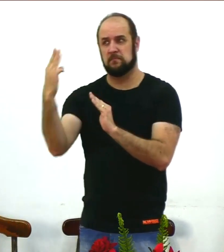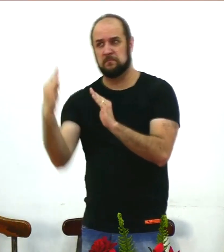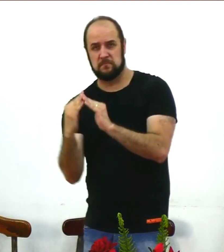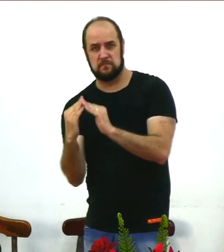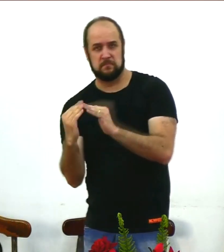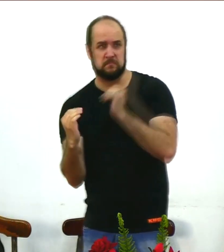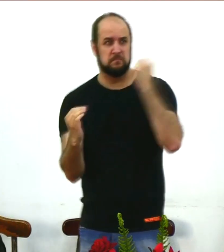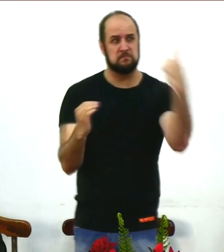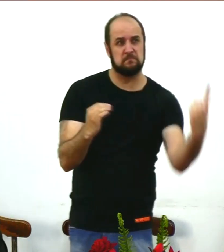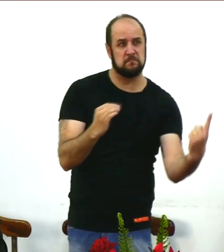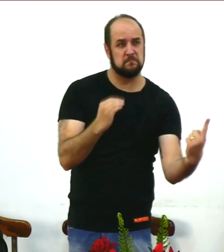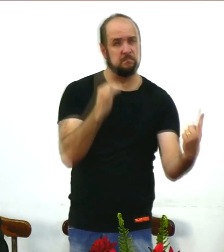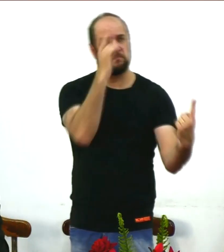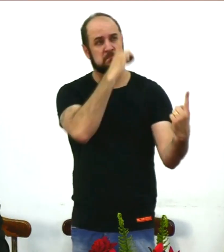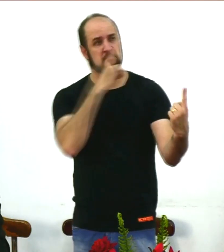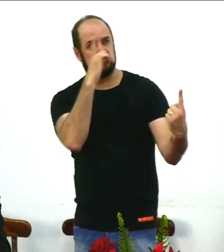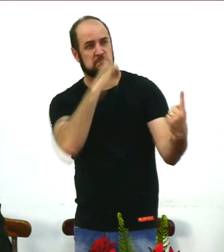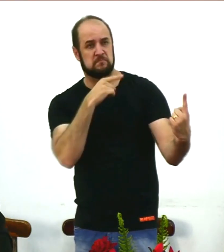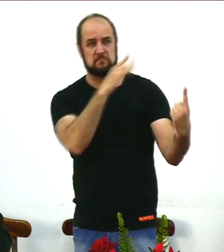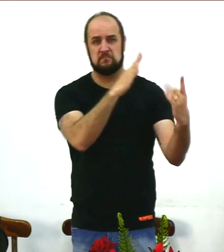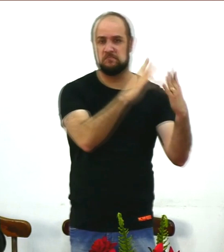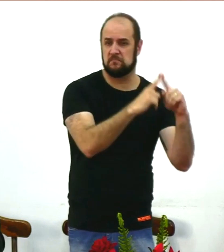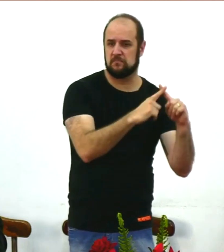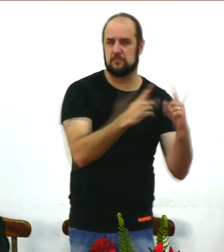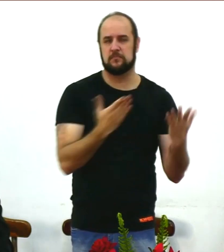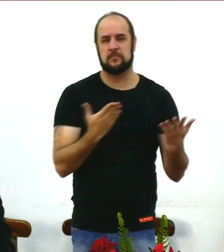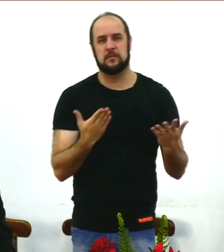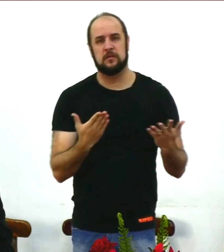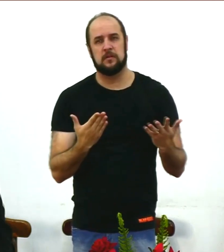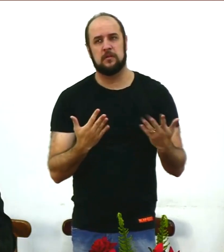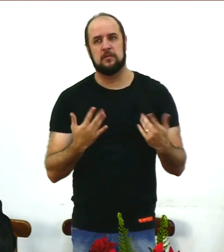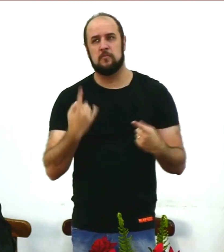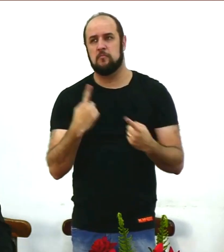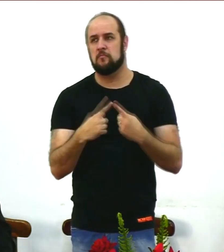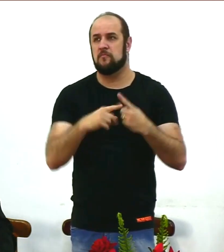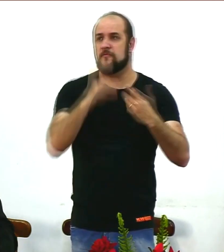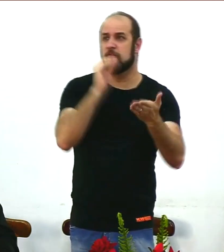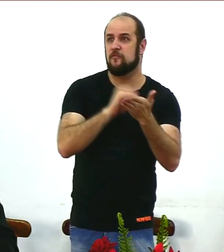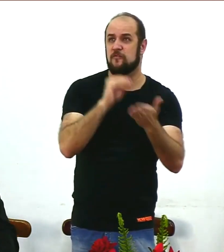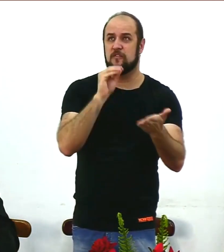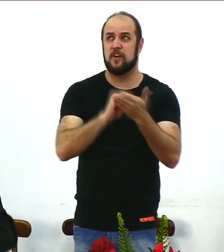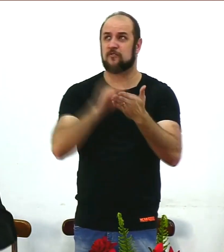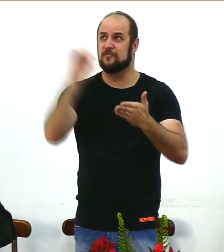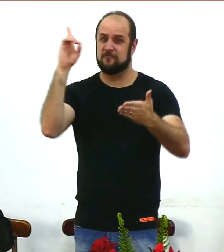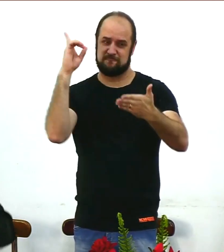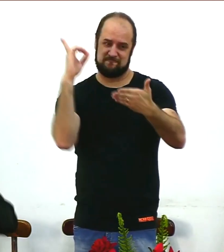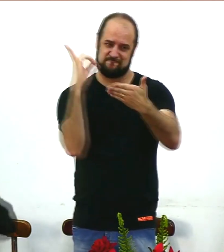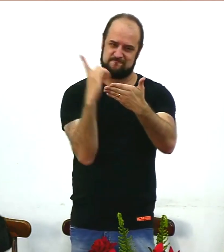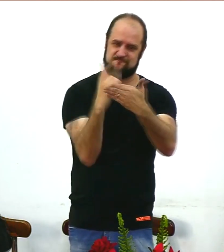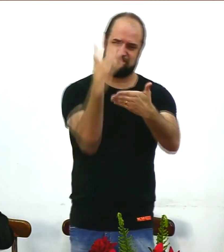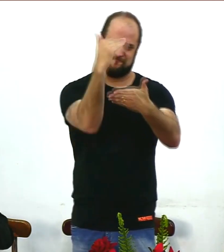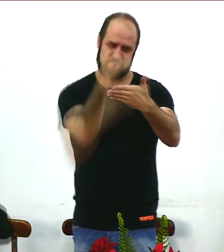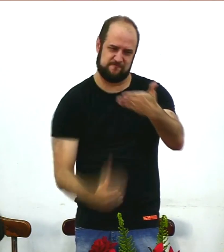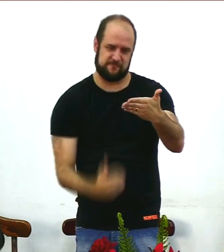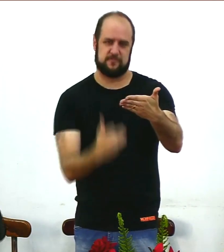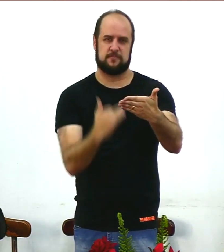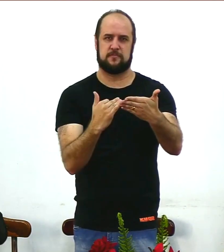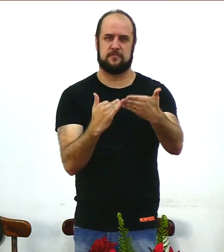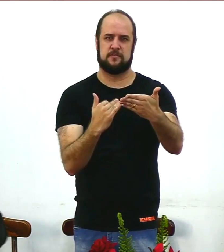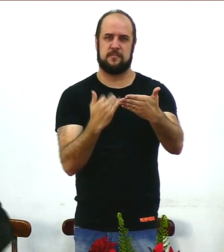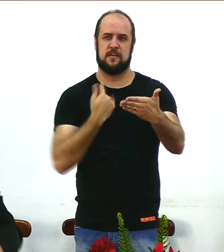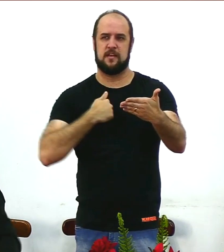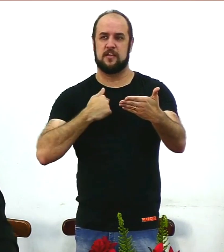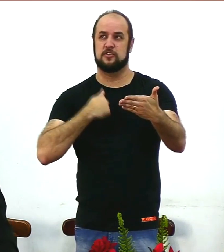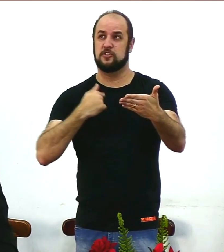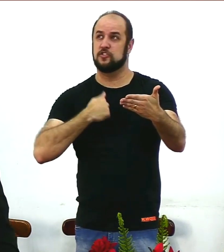ao Senhor? Nós somos membros de uma igreja, seja aqui da Igreja Presbiteriana da Lapa ou de qualquer igreja, o nosso nome está lá no nosso